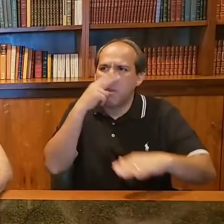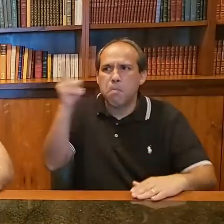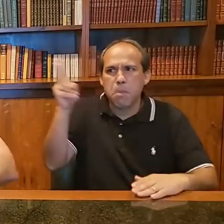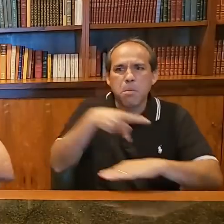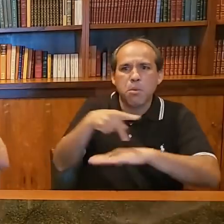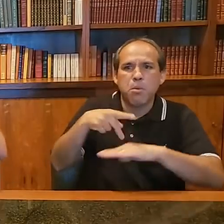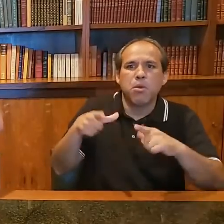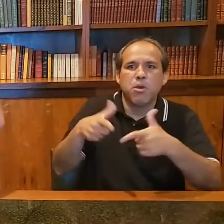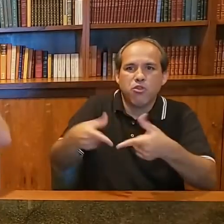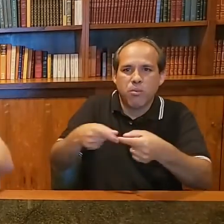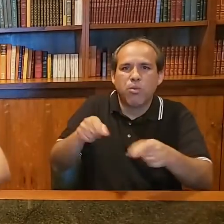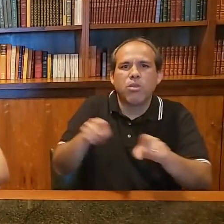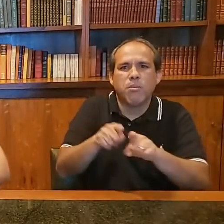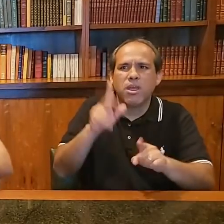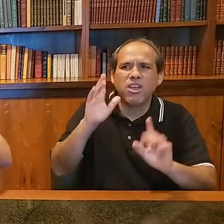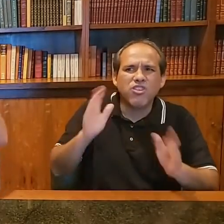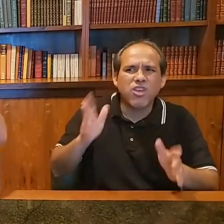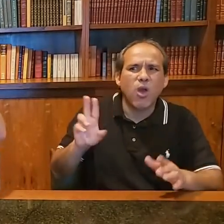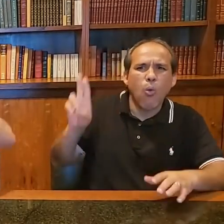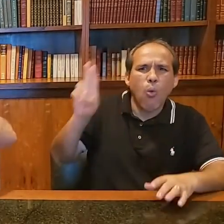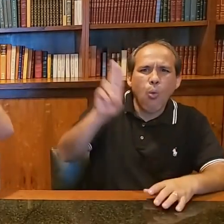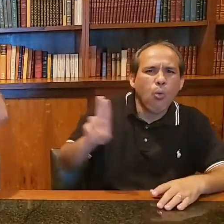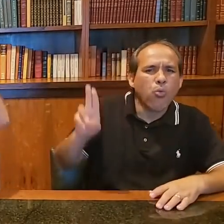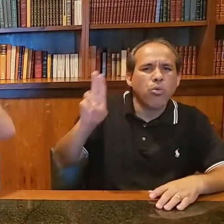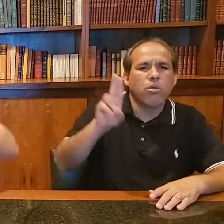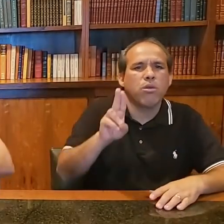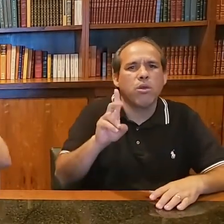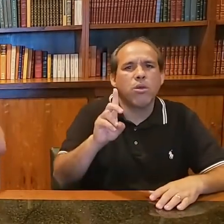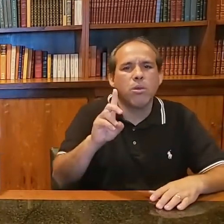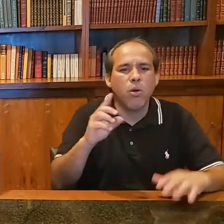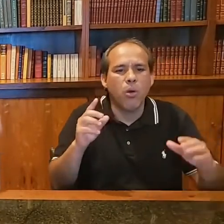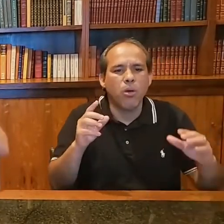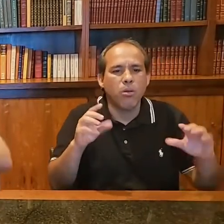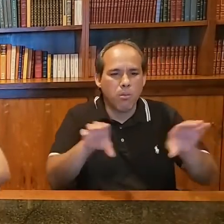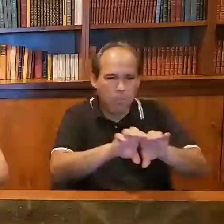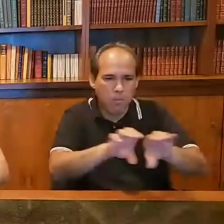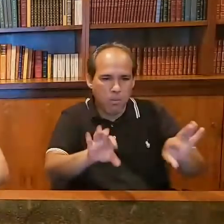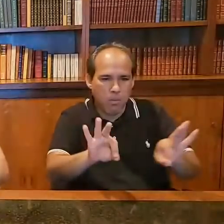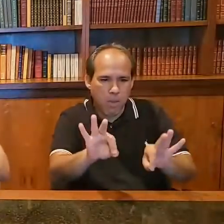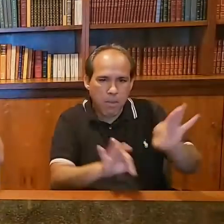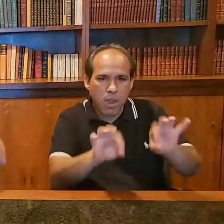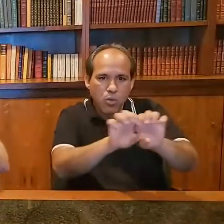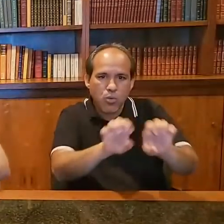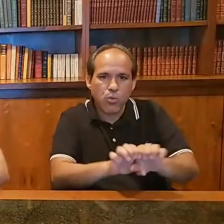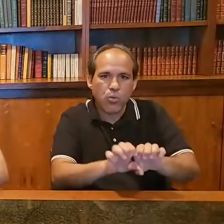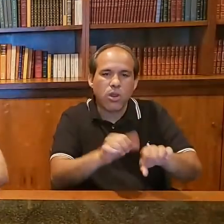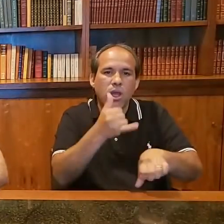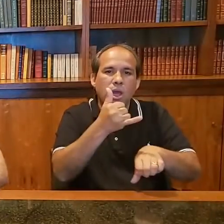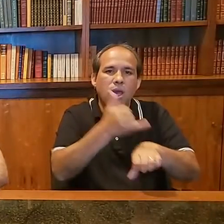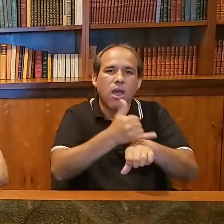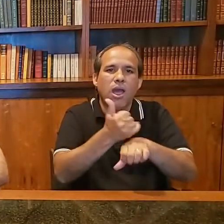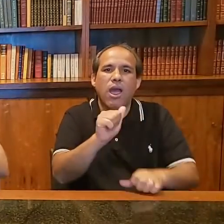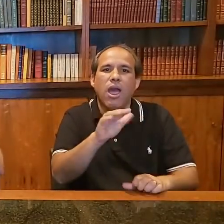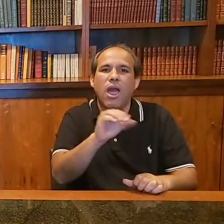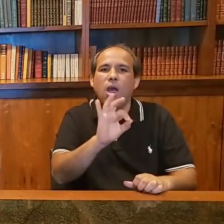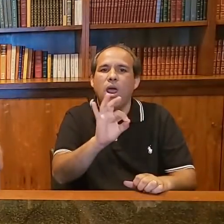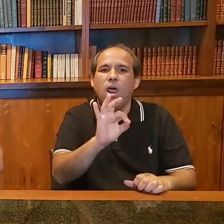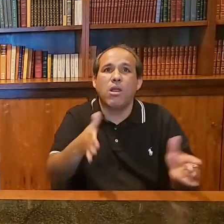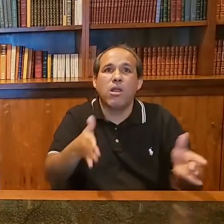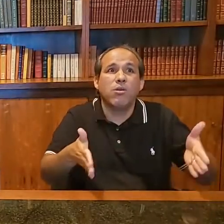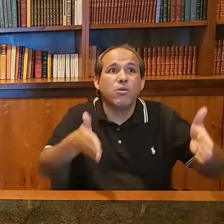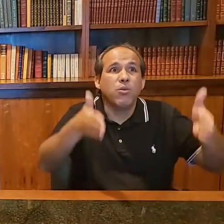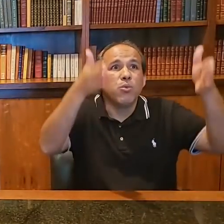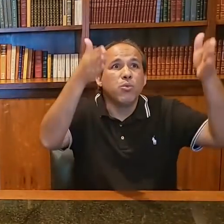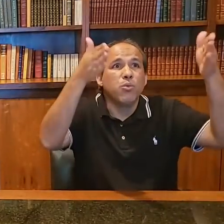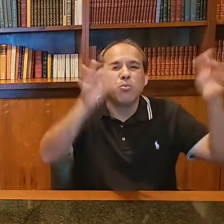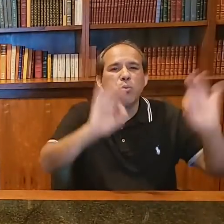tenho certeza, que já usa, né? Em vez de botar aço ali nas estruturas do prédio, bota uma liga com nióbio, porque